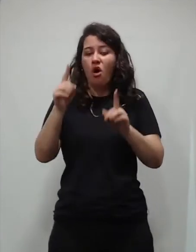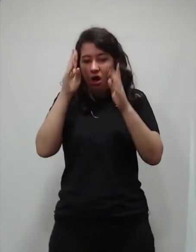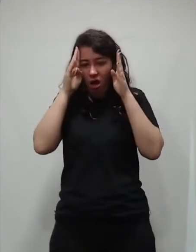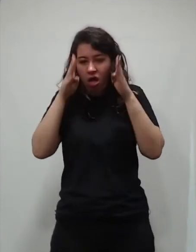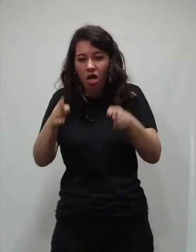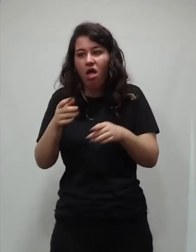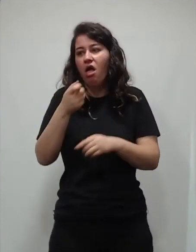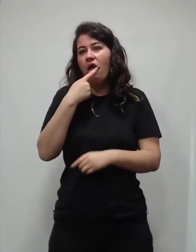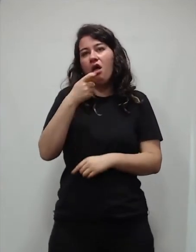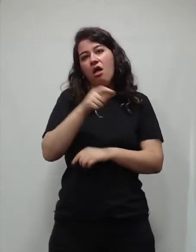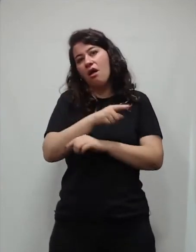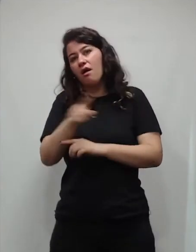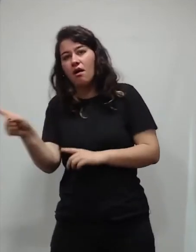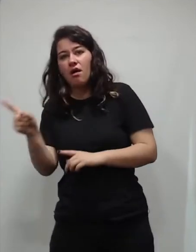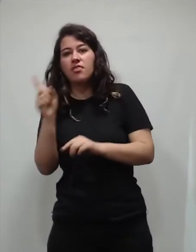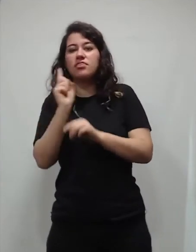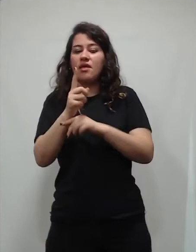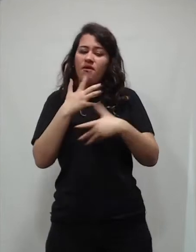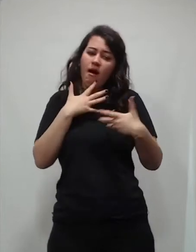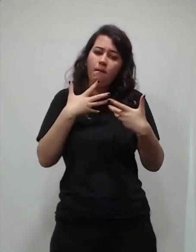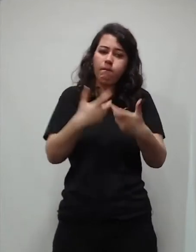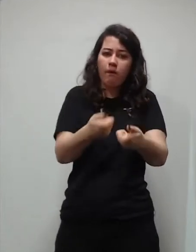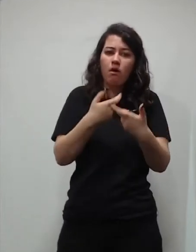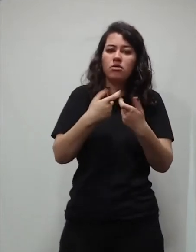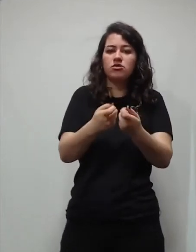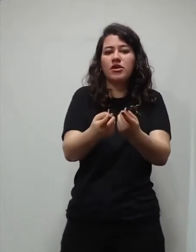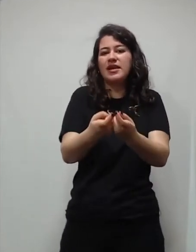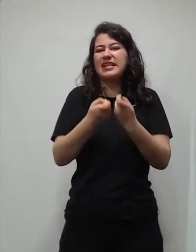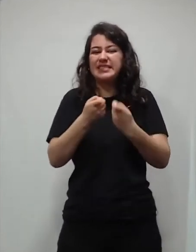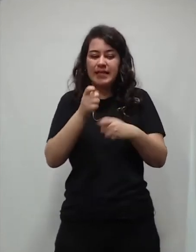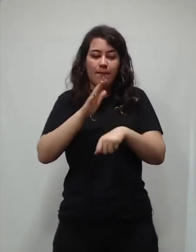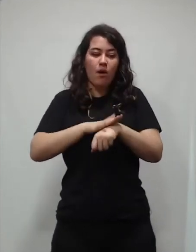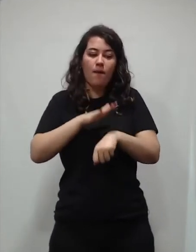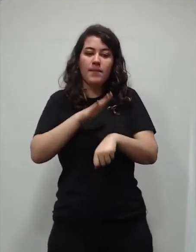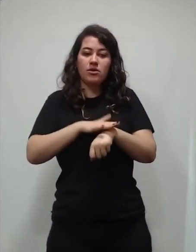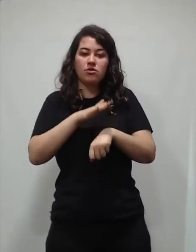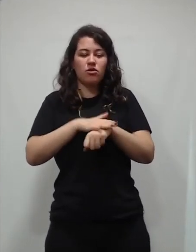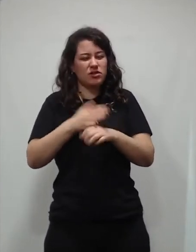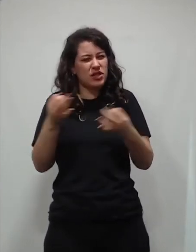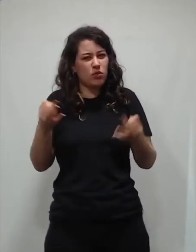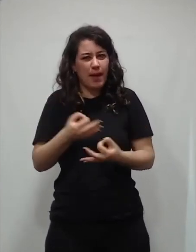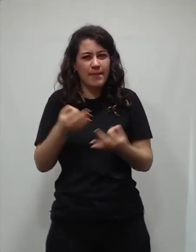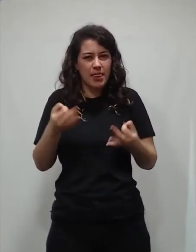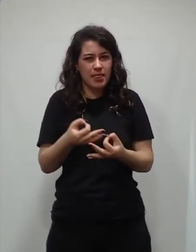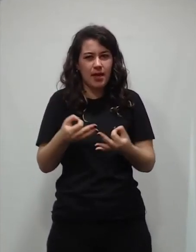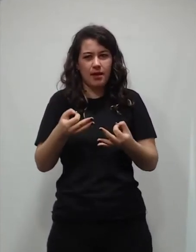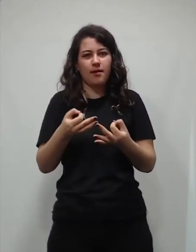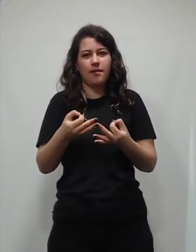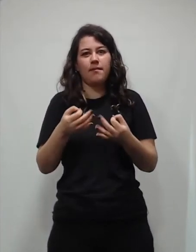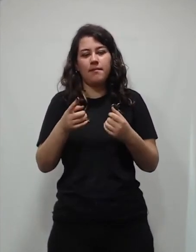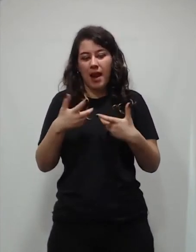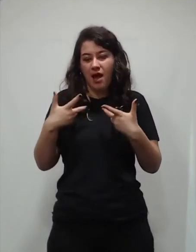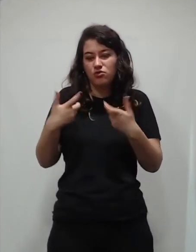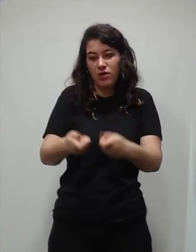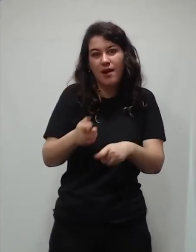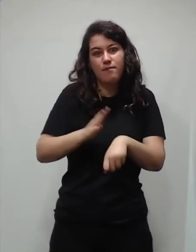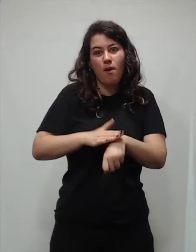sanitarista y poner una batería de apoyo necesario, circunstancial seguramente, para